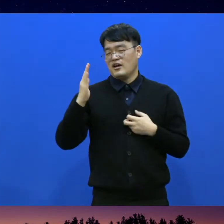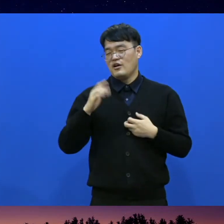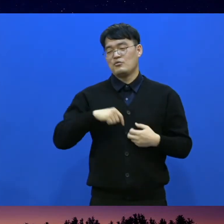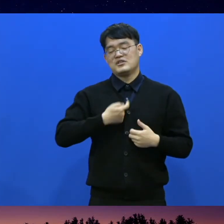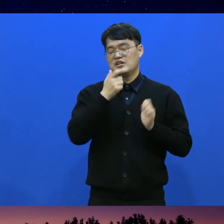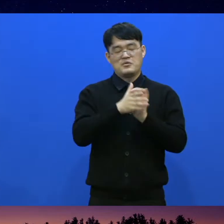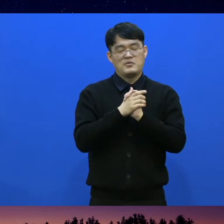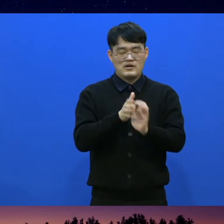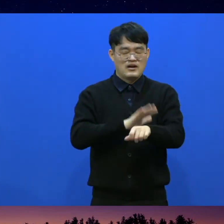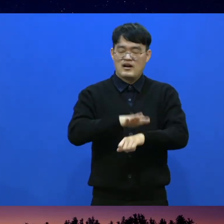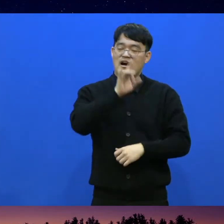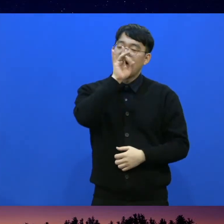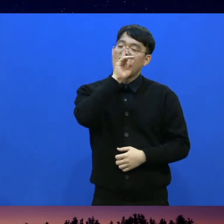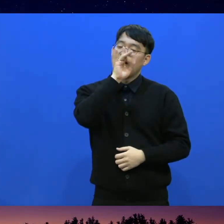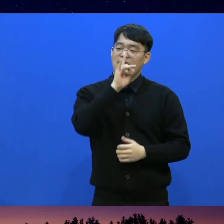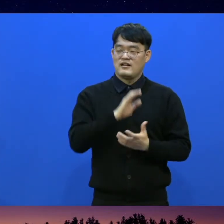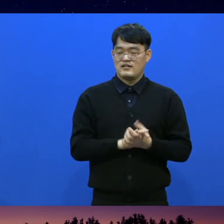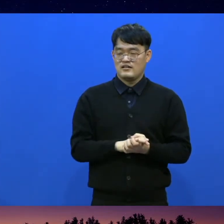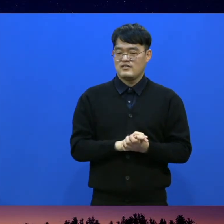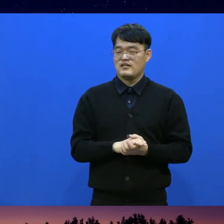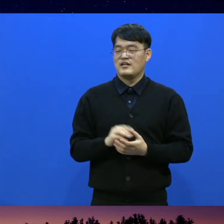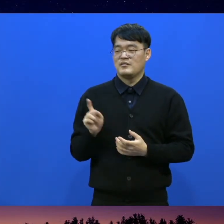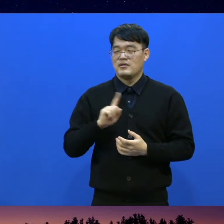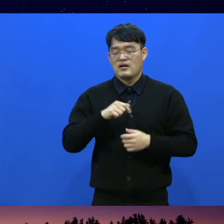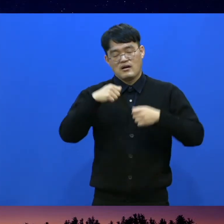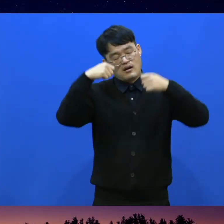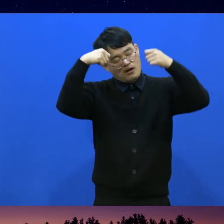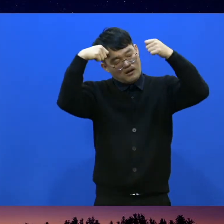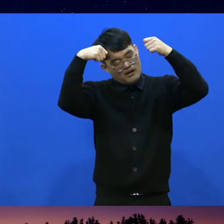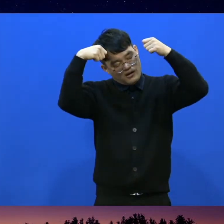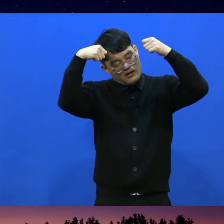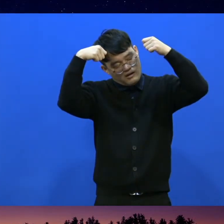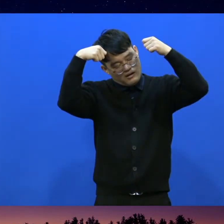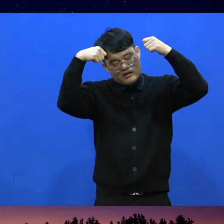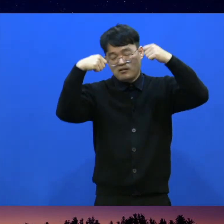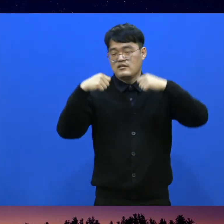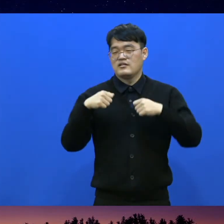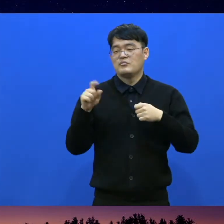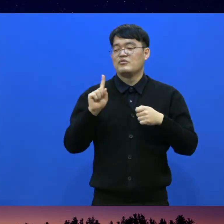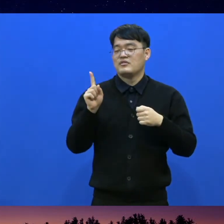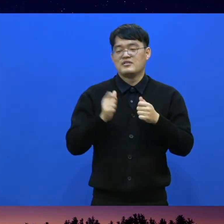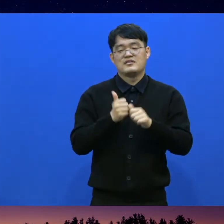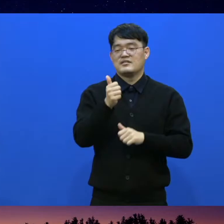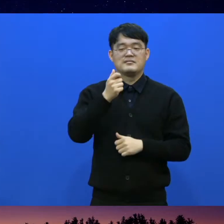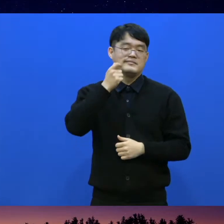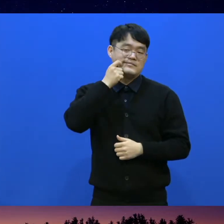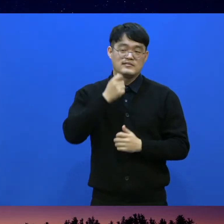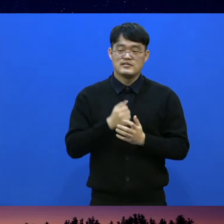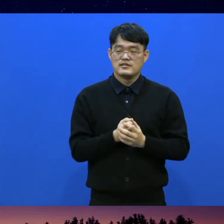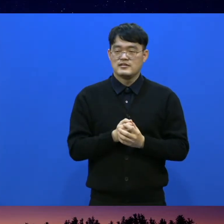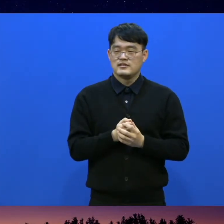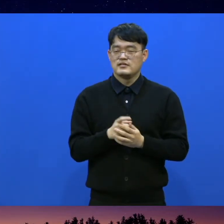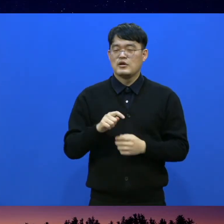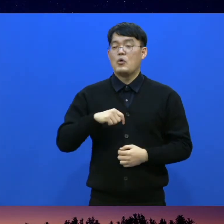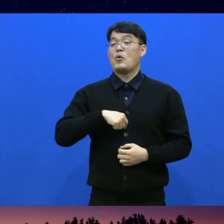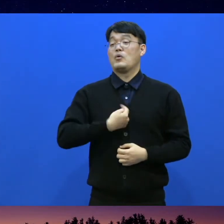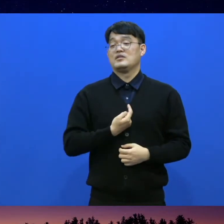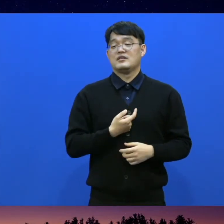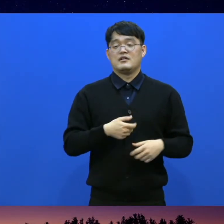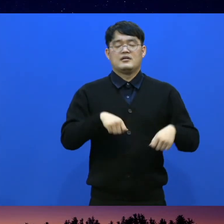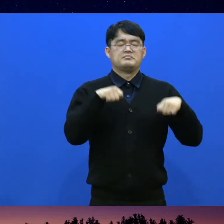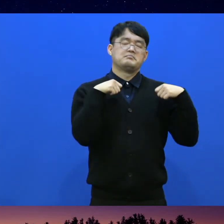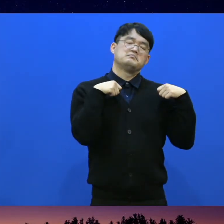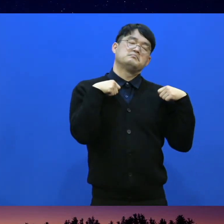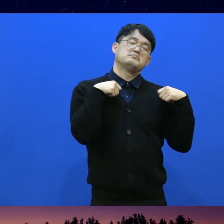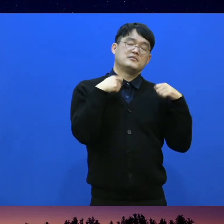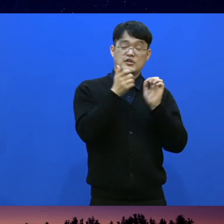네? 우울이 막 밀려들고요. 못 이겨내요. 그리고 뭐 혼자 있는데 무슨 재간으로 기도할